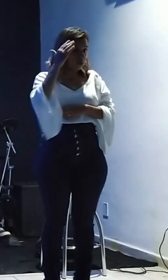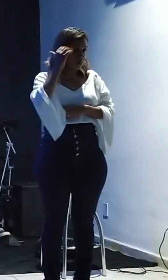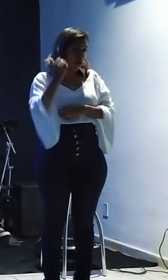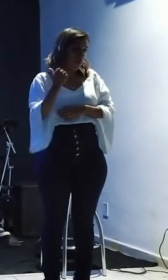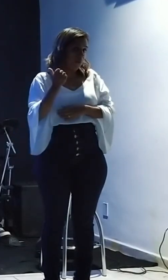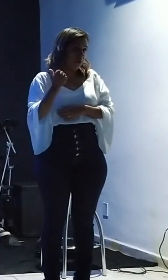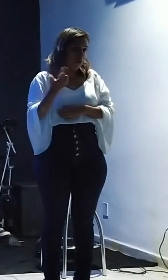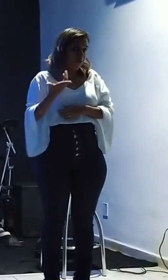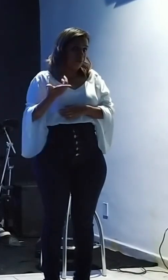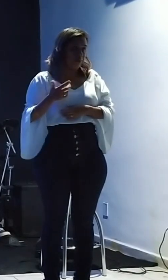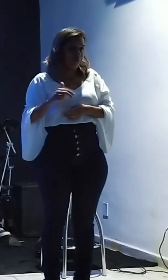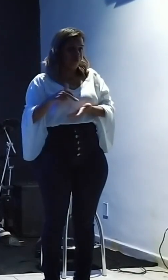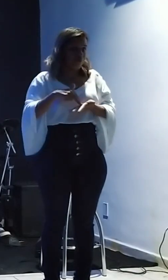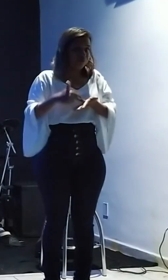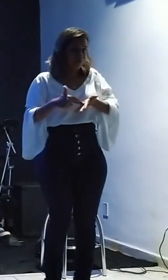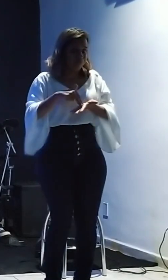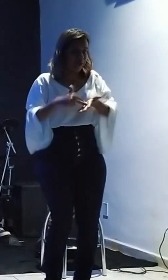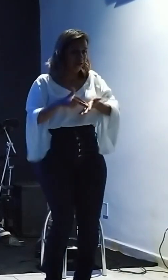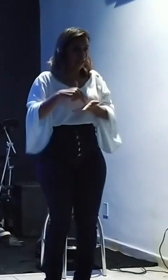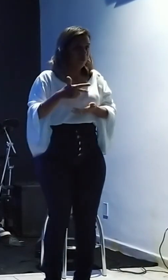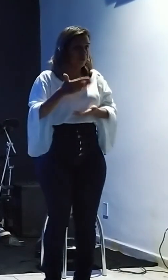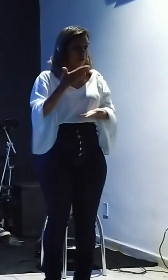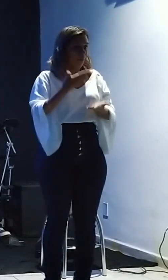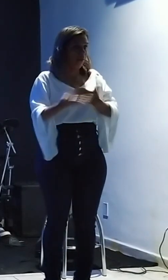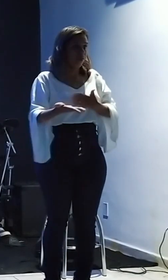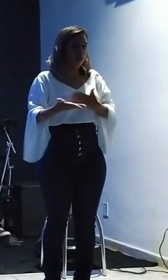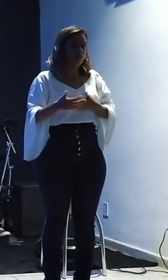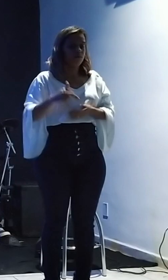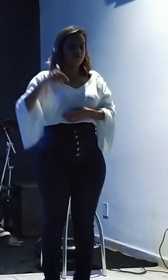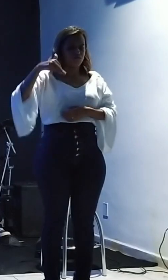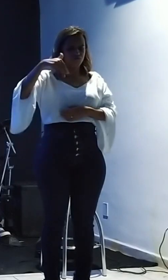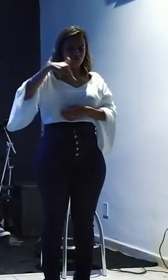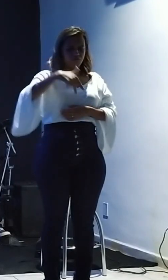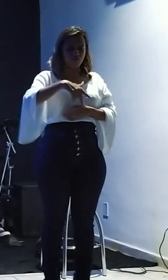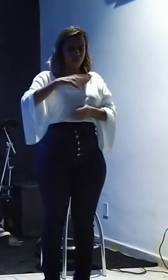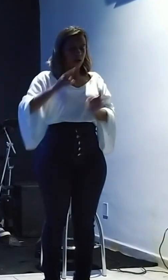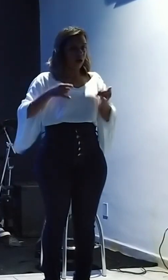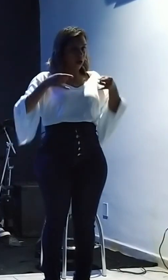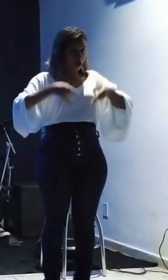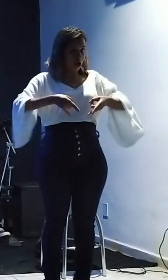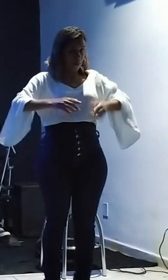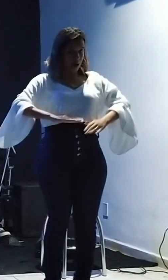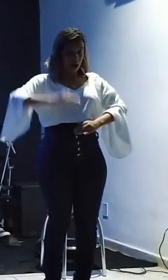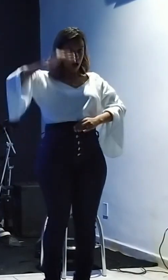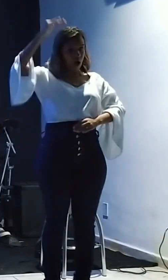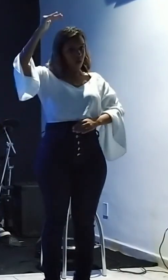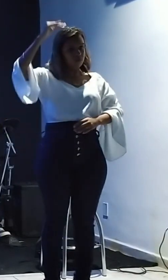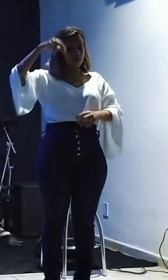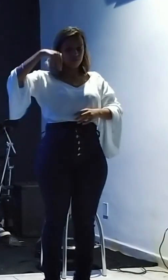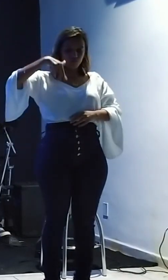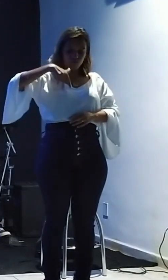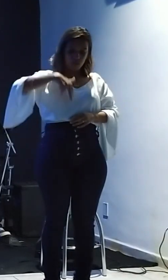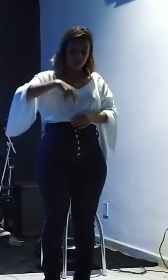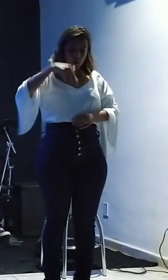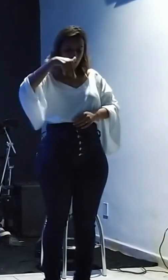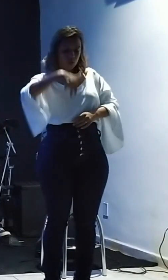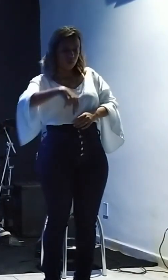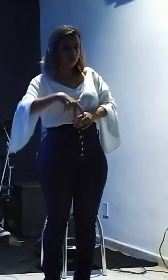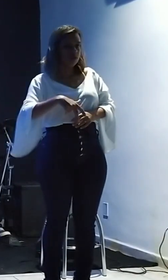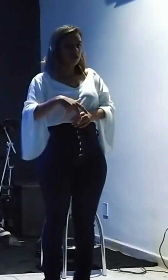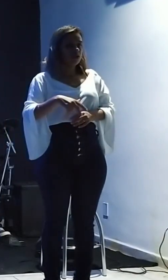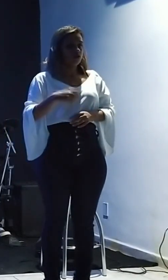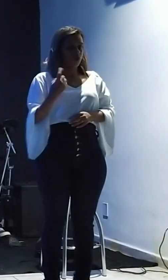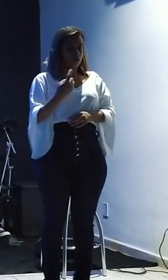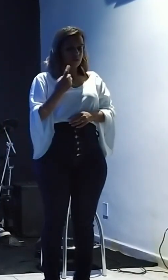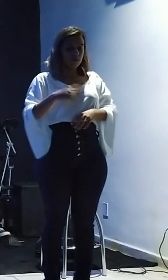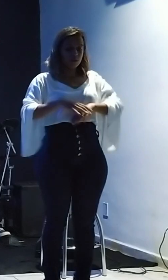ele não tinha perdido o equilíbrio, sei lá, né? Ele pegou aquelas camas de hospitalar, sabe que é alto. Ele desceu, botou o pé nas escadas,